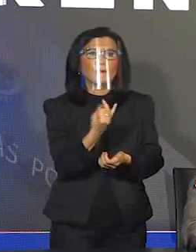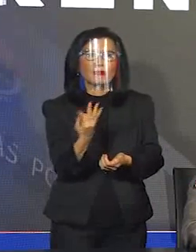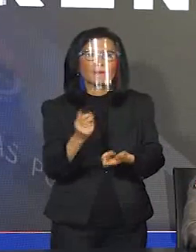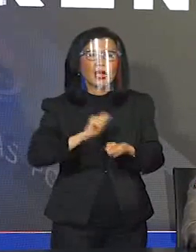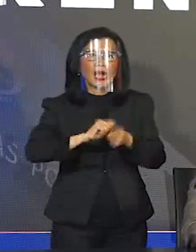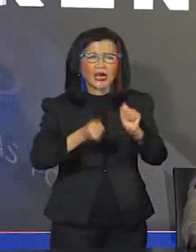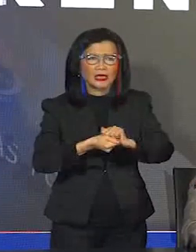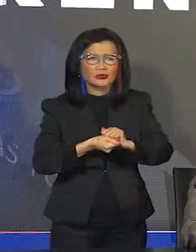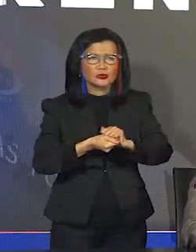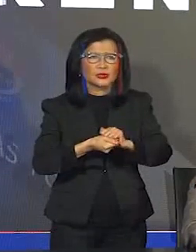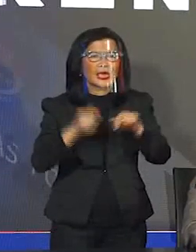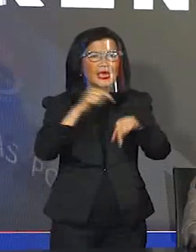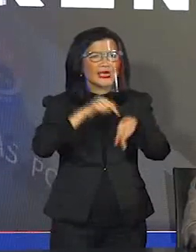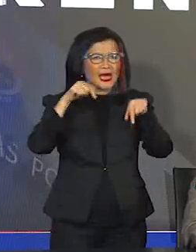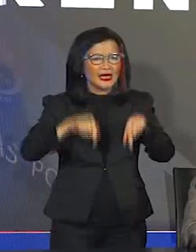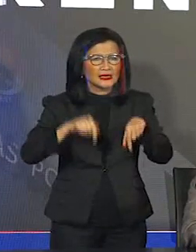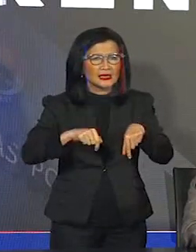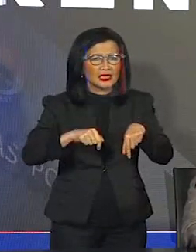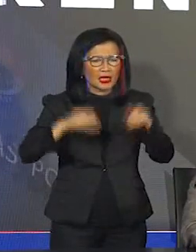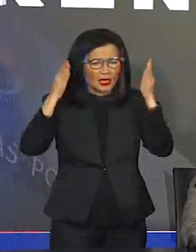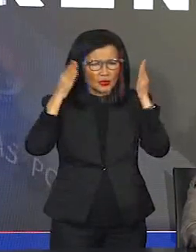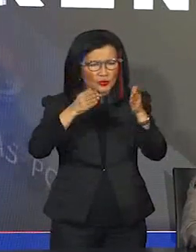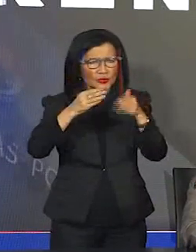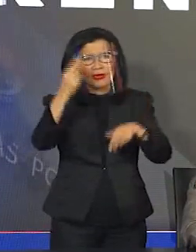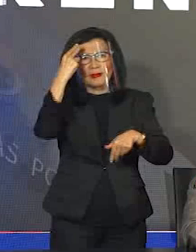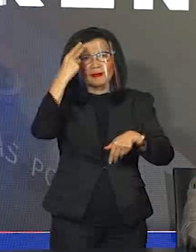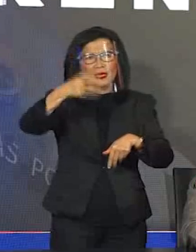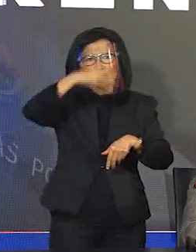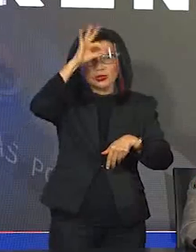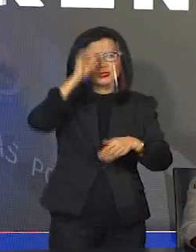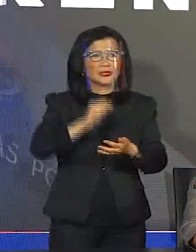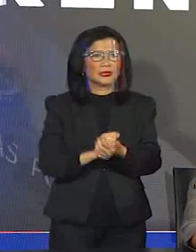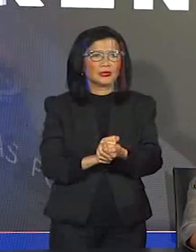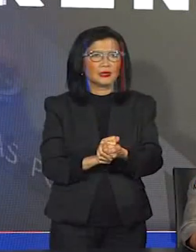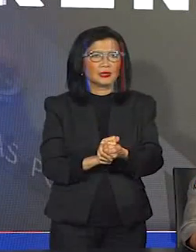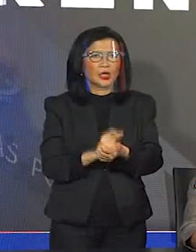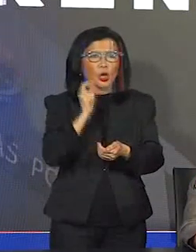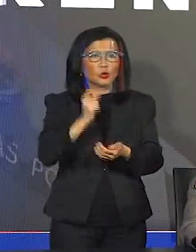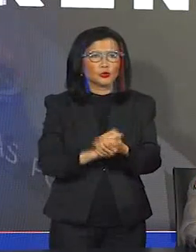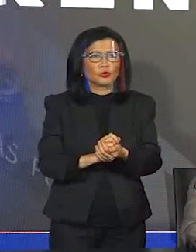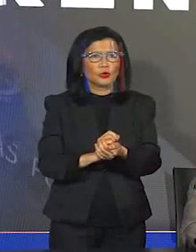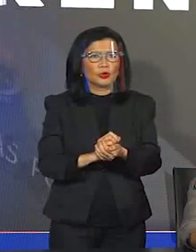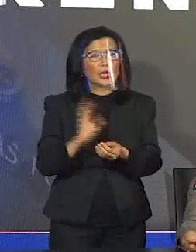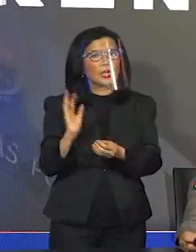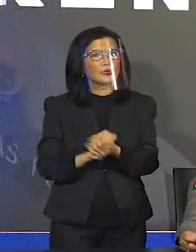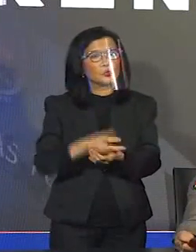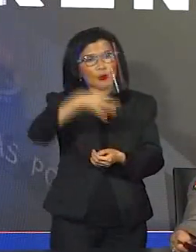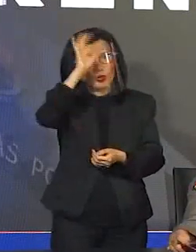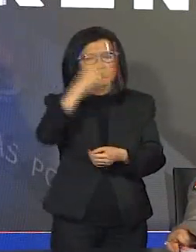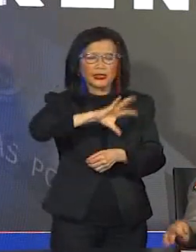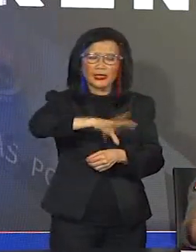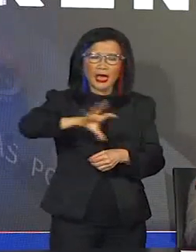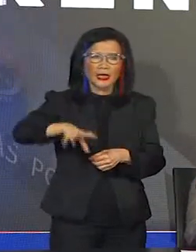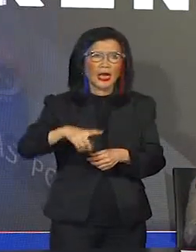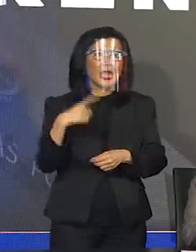kasus yang menjadi atensi pimpinan Polri kepada Polda jajaran.